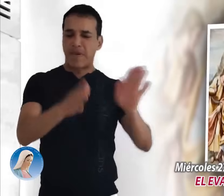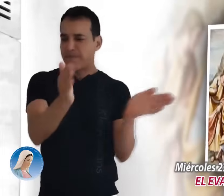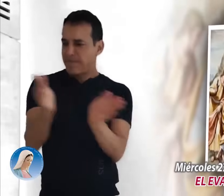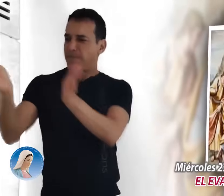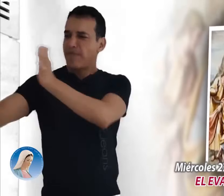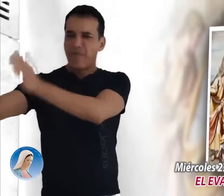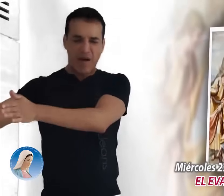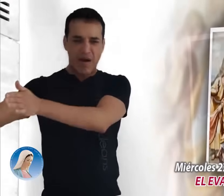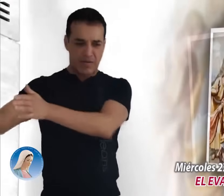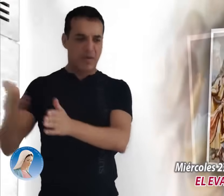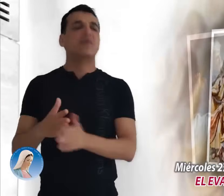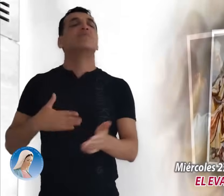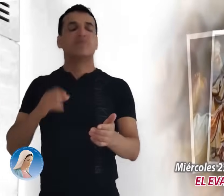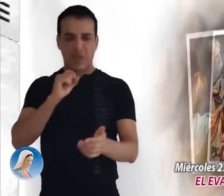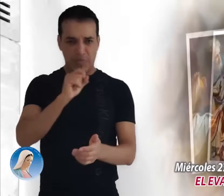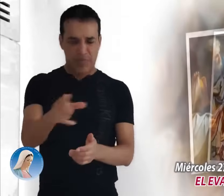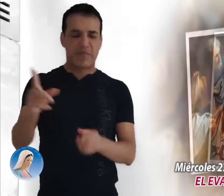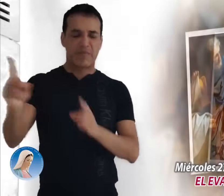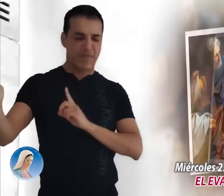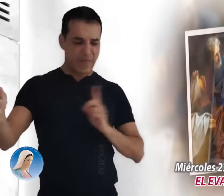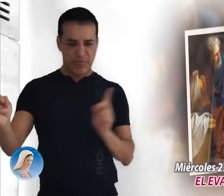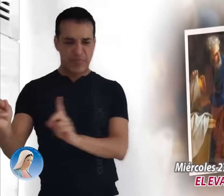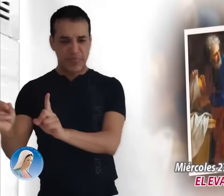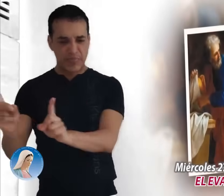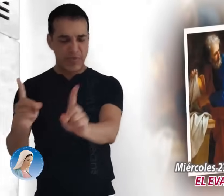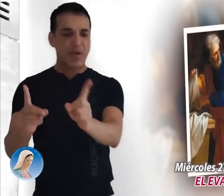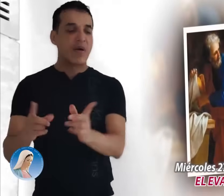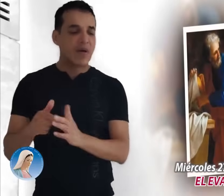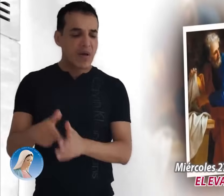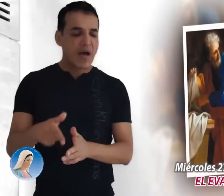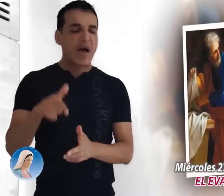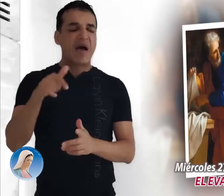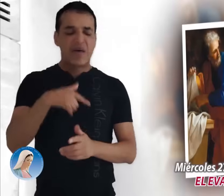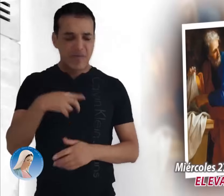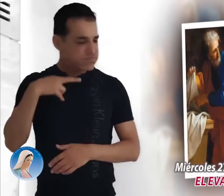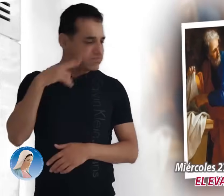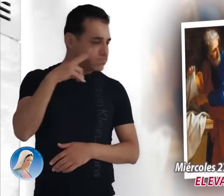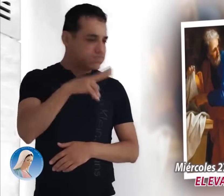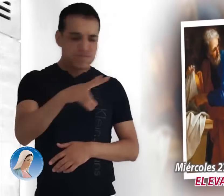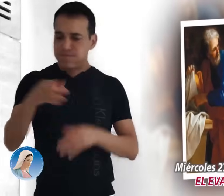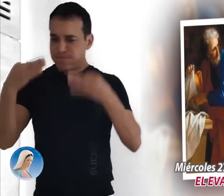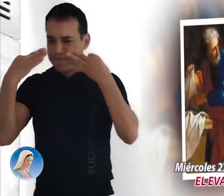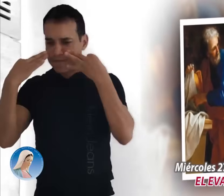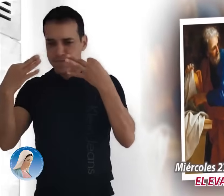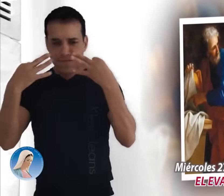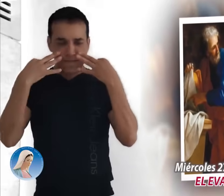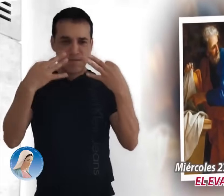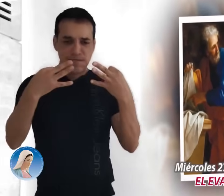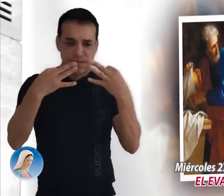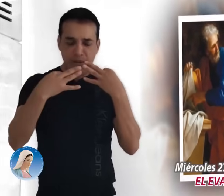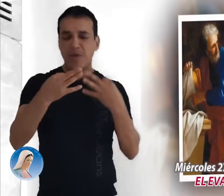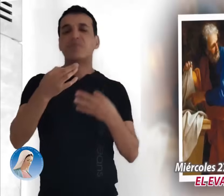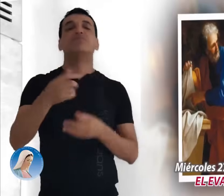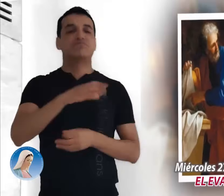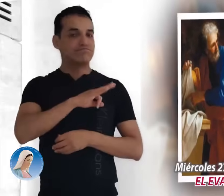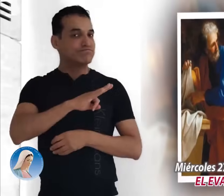aparte. Entonces entró también el otro discípulo, el que había llegado primero al sepulcro, y vio y